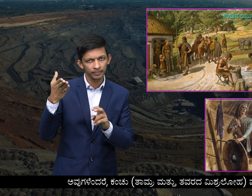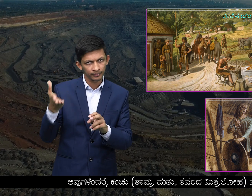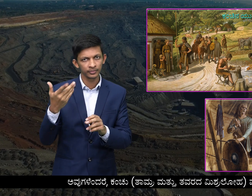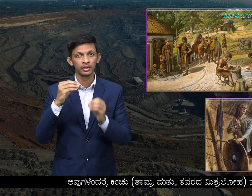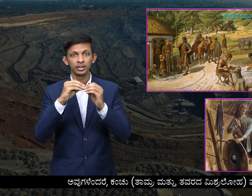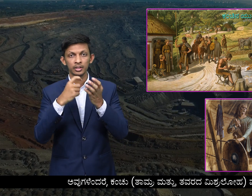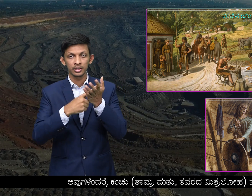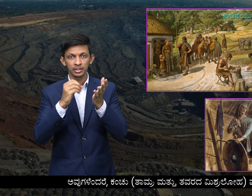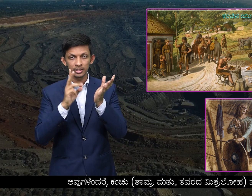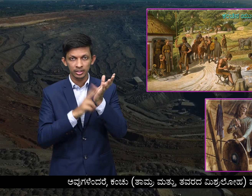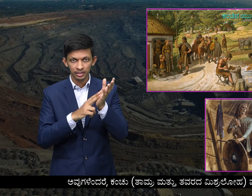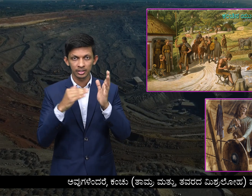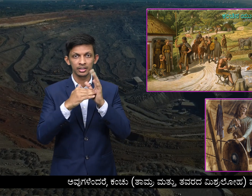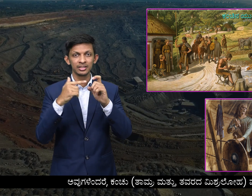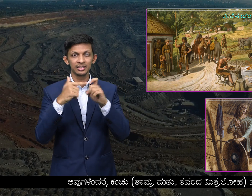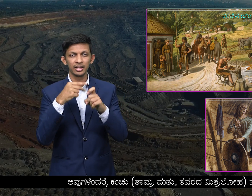ಬ್ರಾನ್ಸ್,